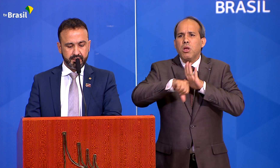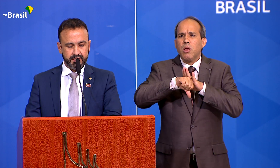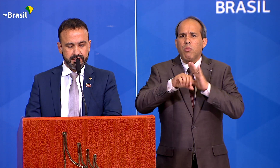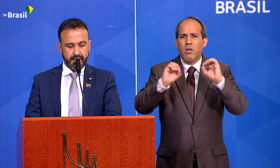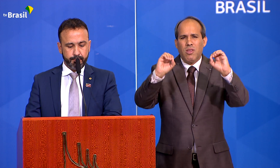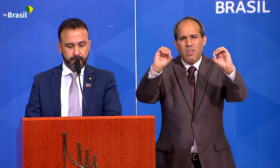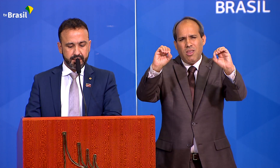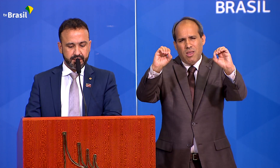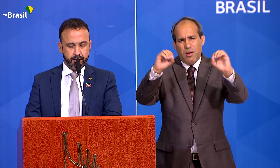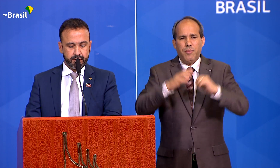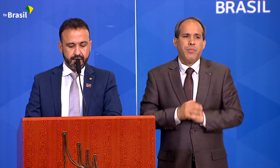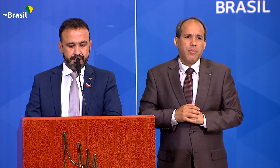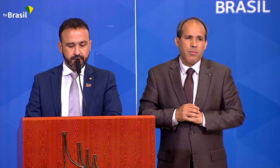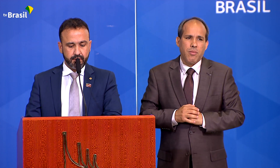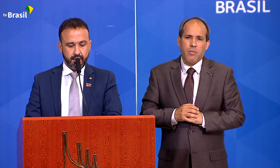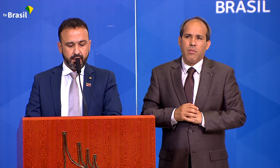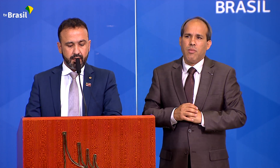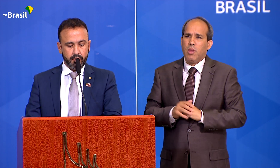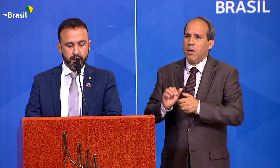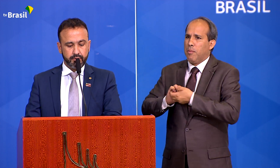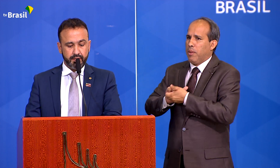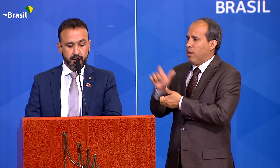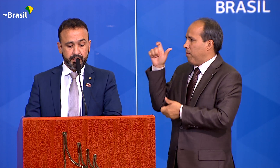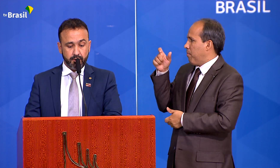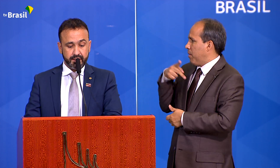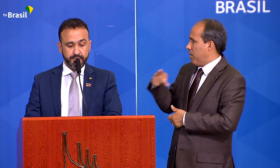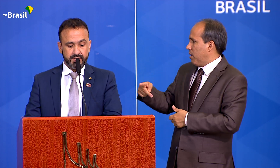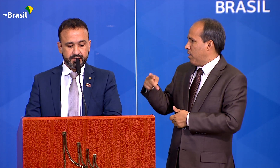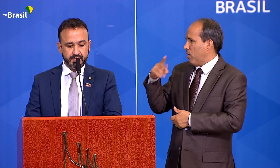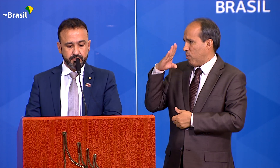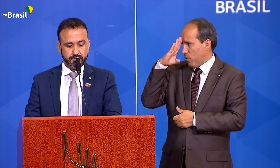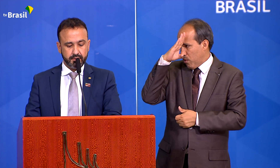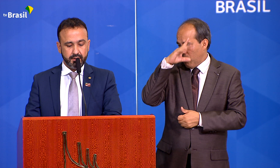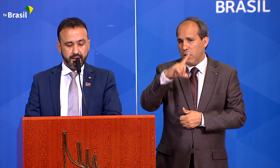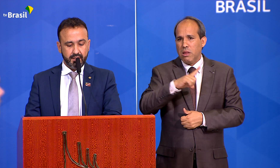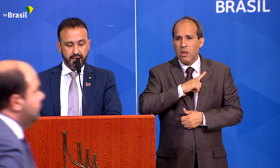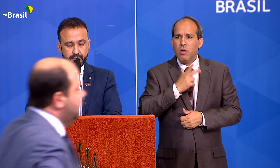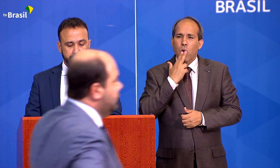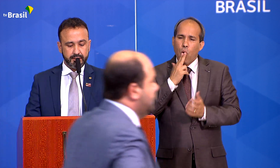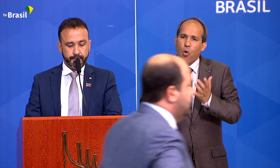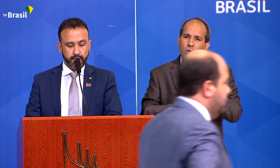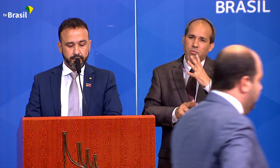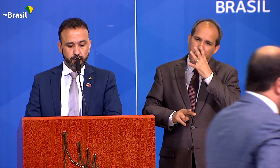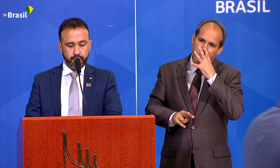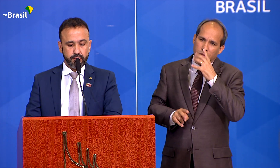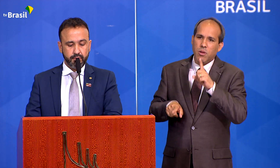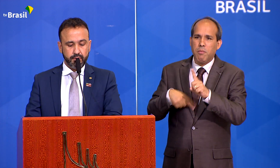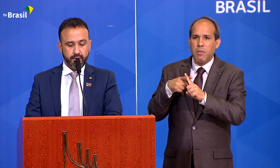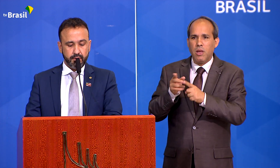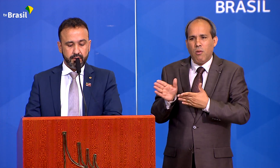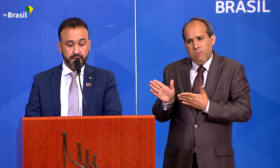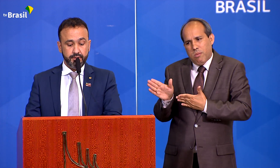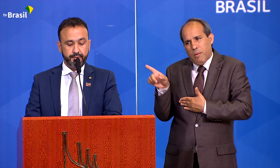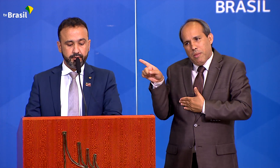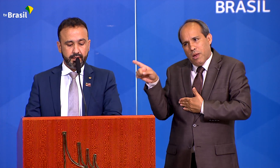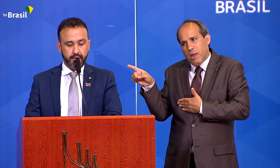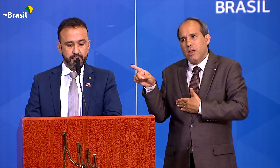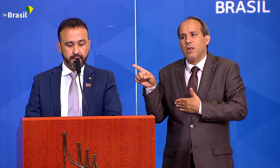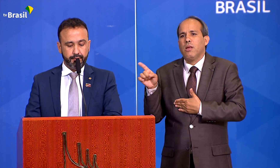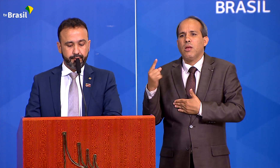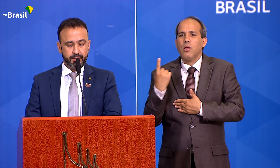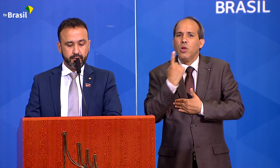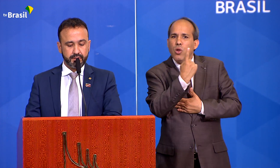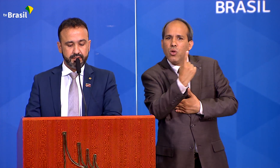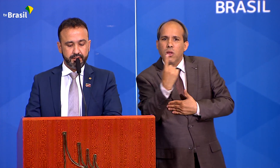parabenizo o Presidente da República Jair bolsonaro ao qual tenho a maior admiração e lealdade pelo indulto individual